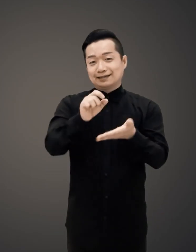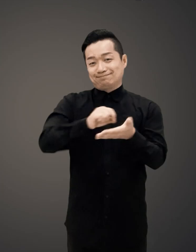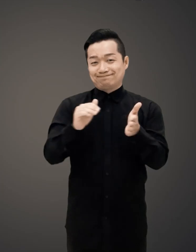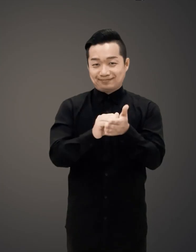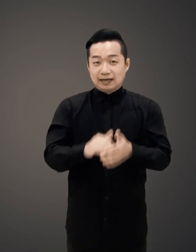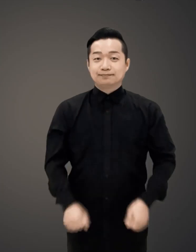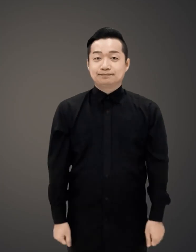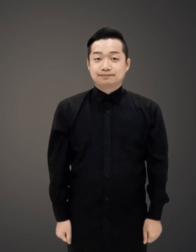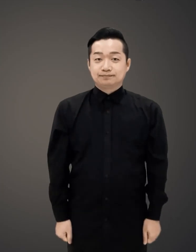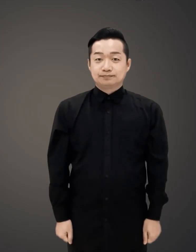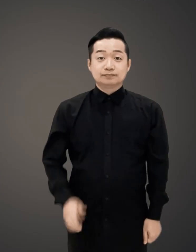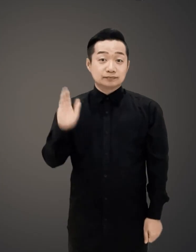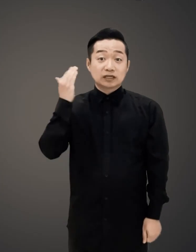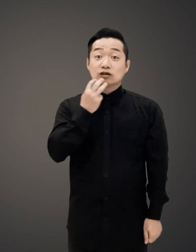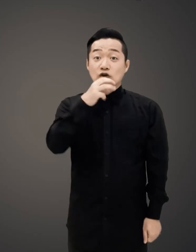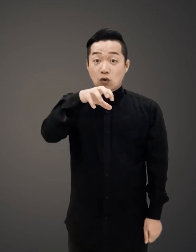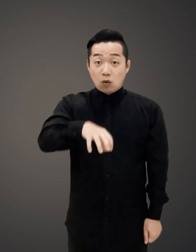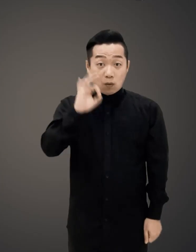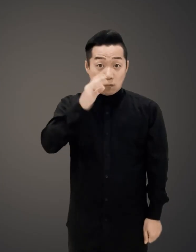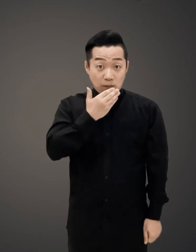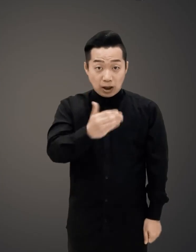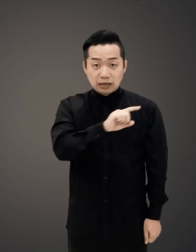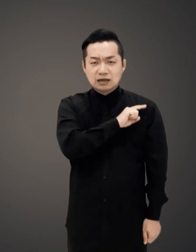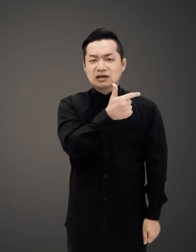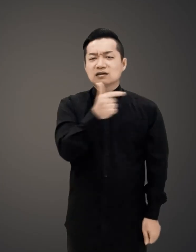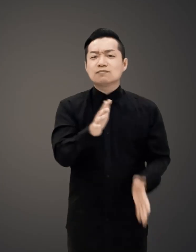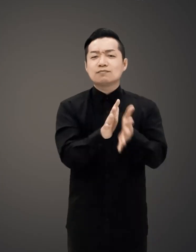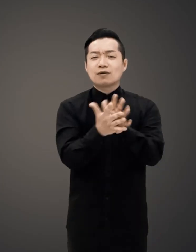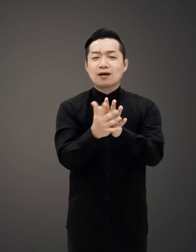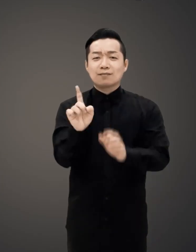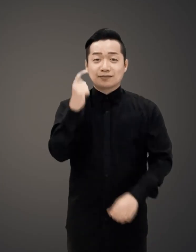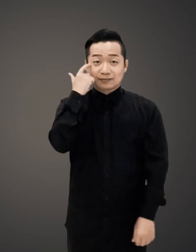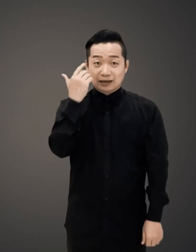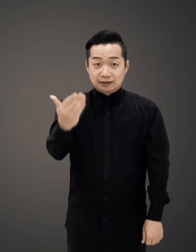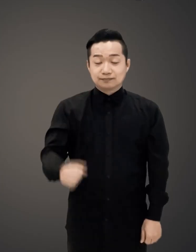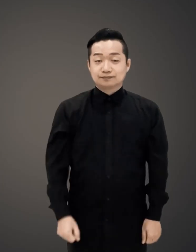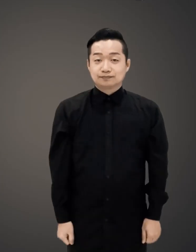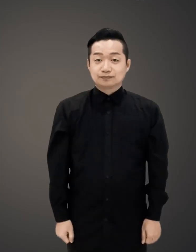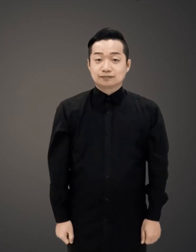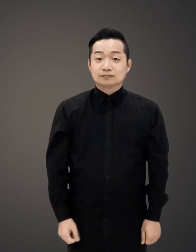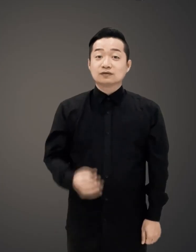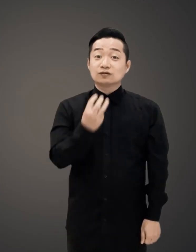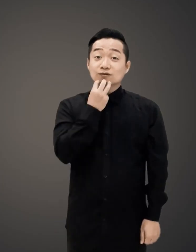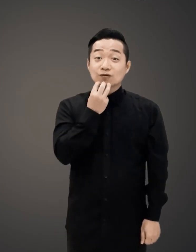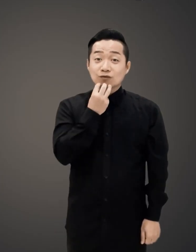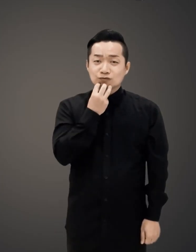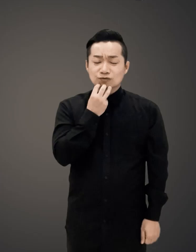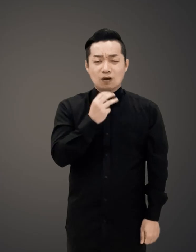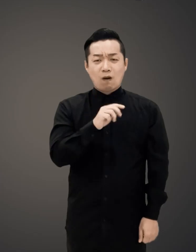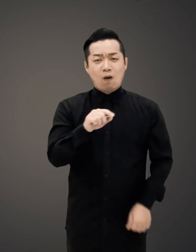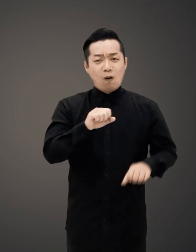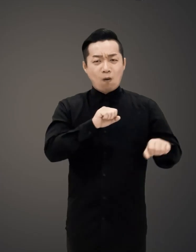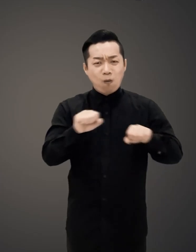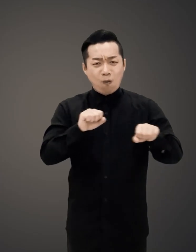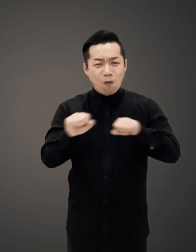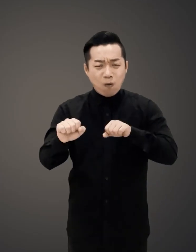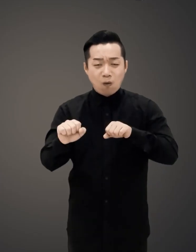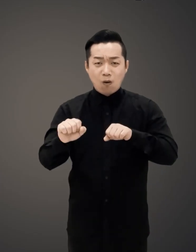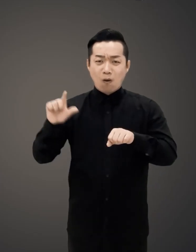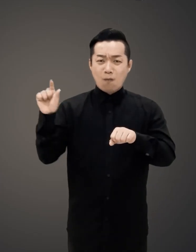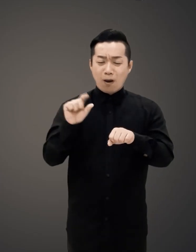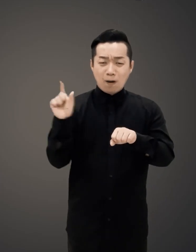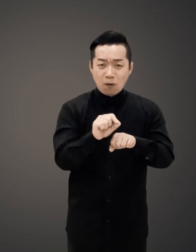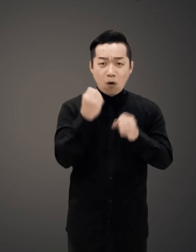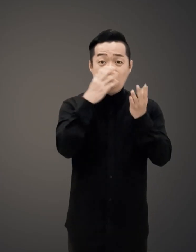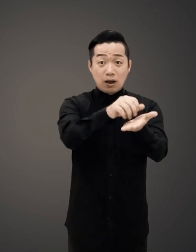썼습니다. 현대 서울에서 볼 수 있는 가장 큰 변화는? 우리 서울은 매우 역동적이고 빠르게 새로운